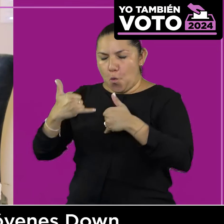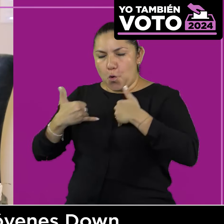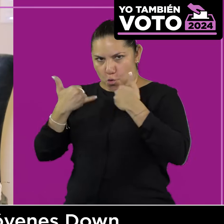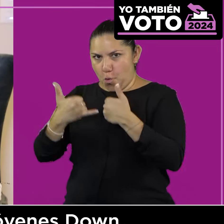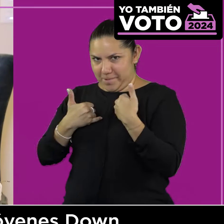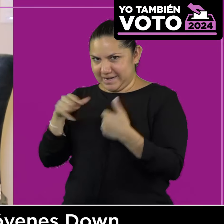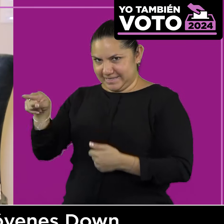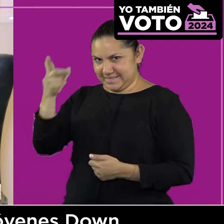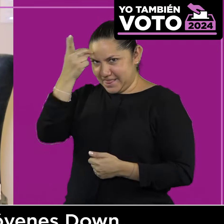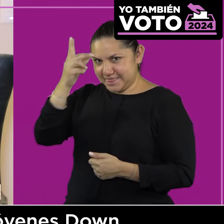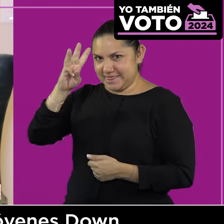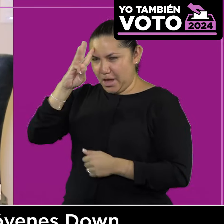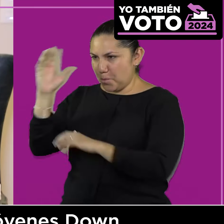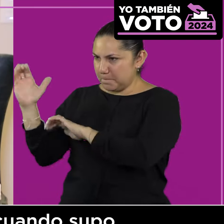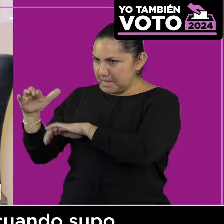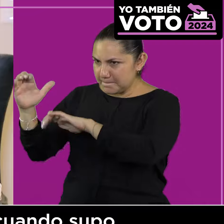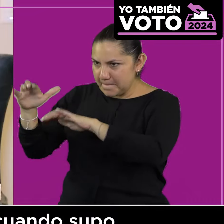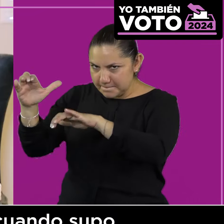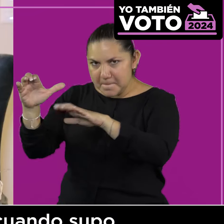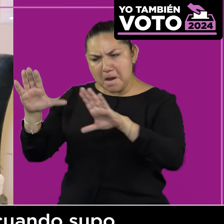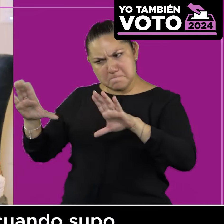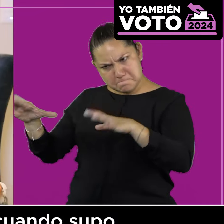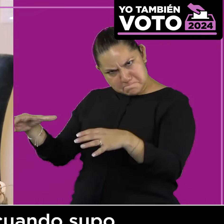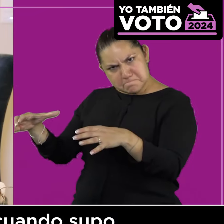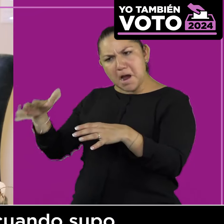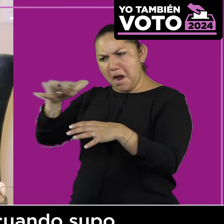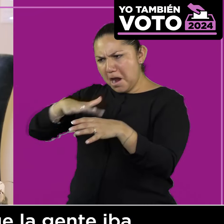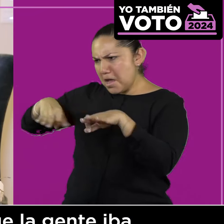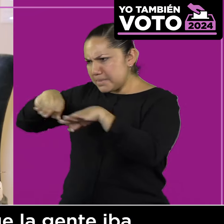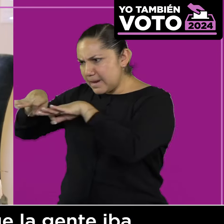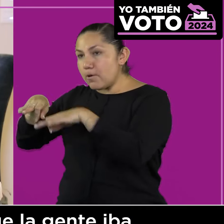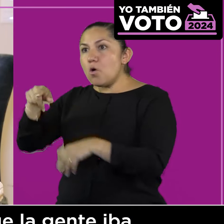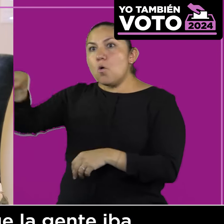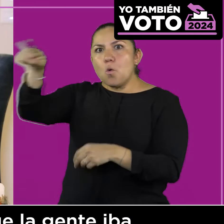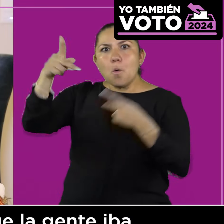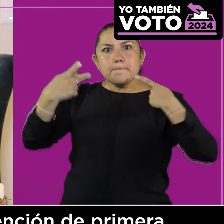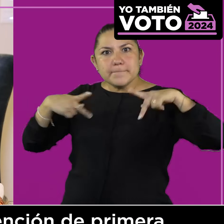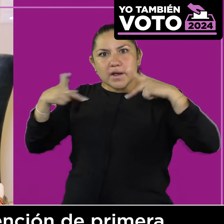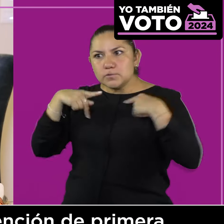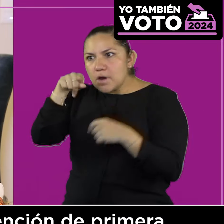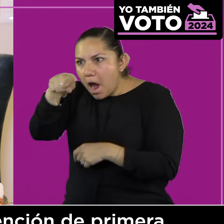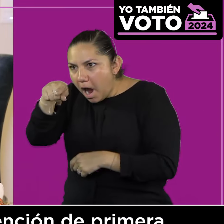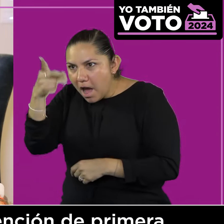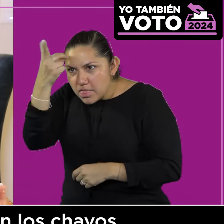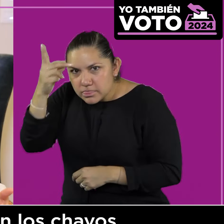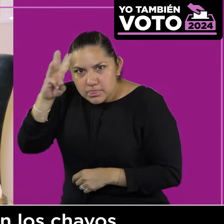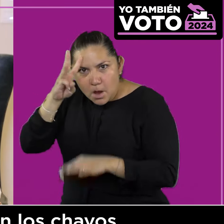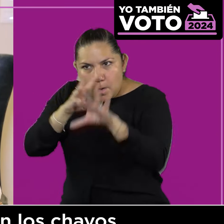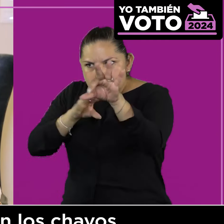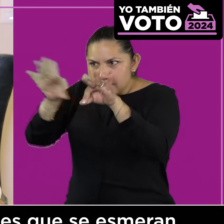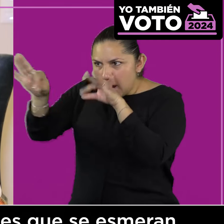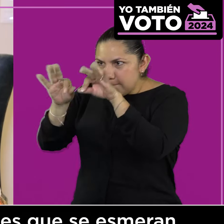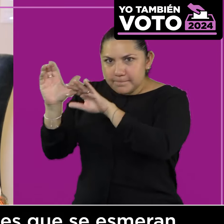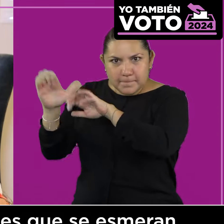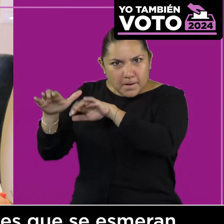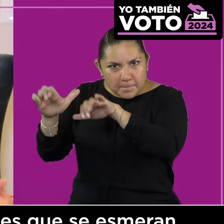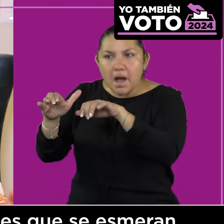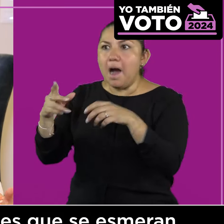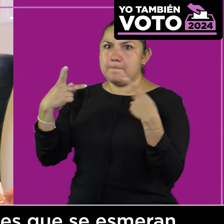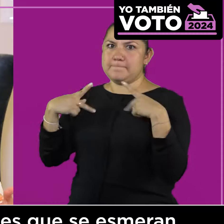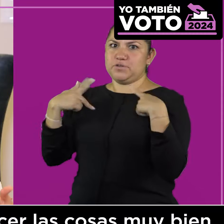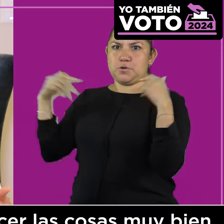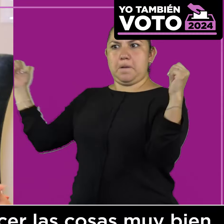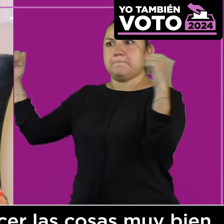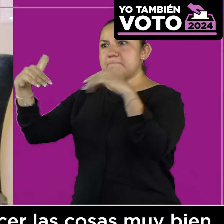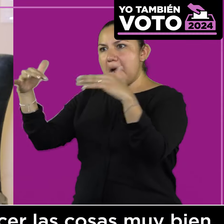perdón a jóvenes down y la gente cuando supo de verdad que la gente iba y no sabes la atención de primera que te llevaban los chavos porque la verdad es que se